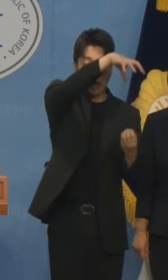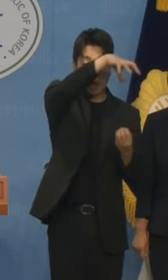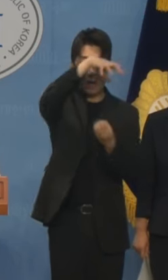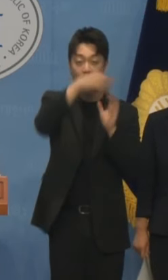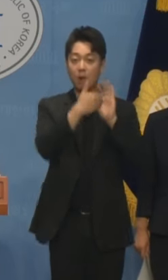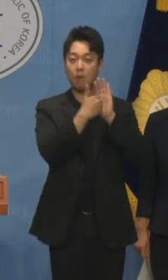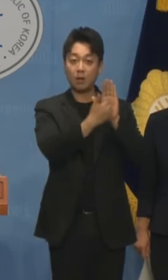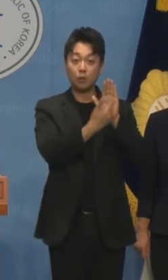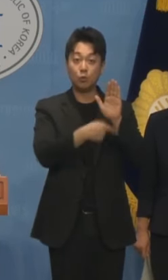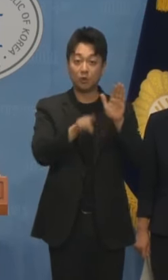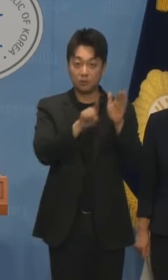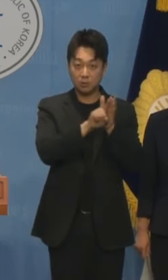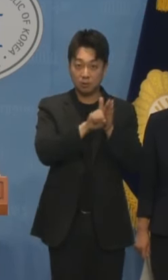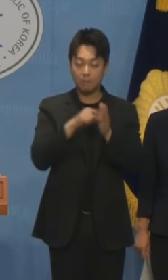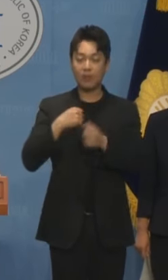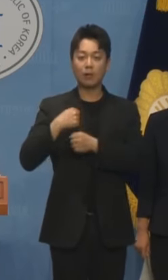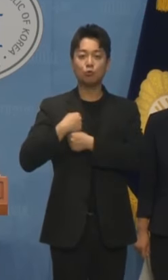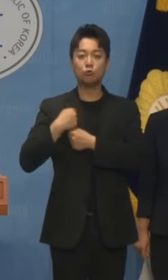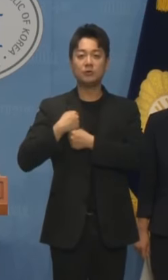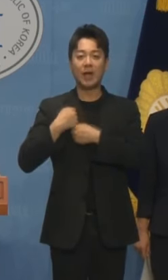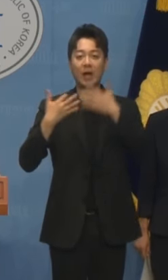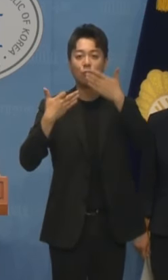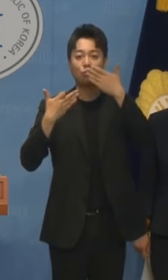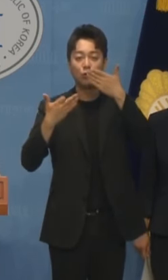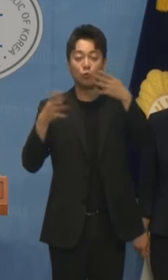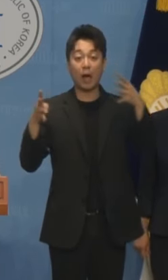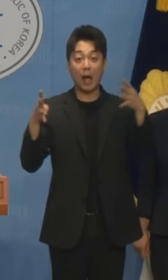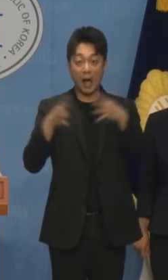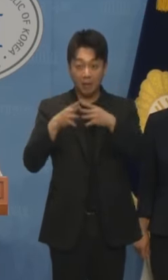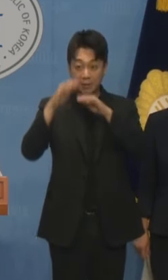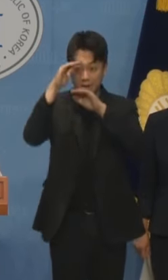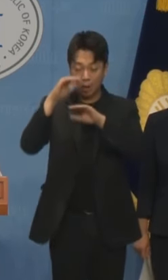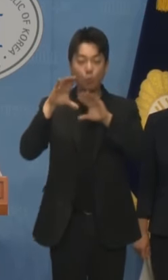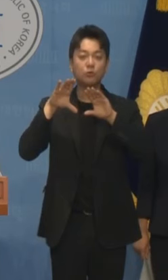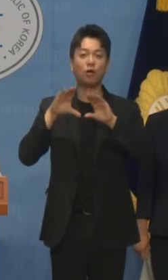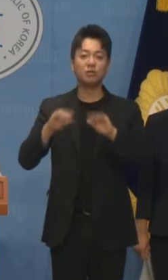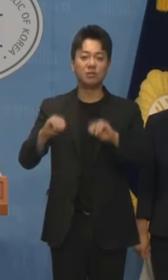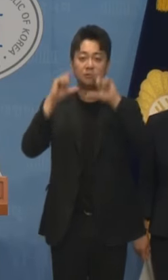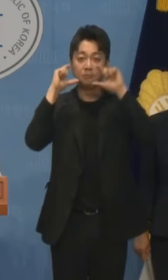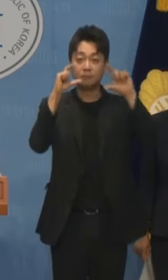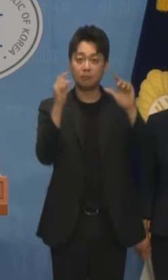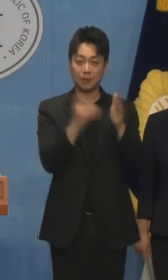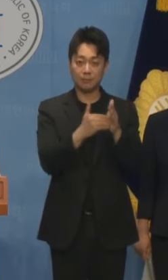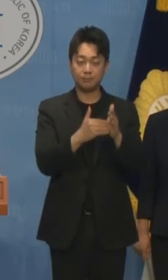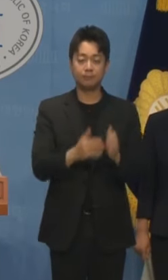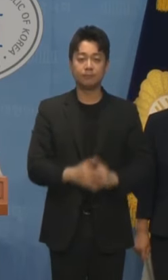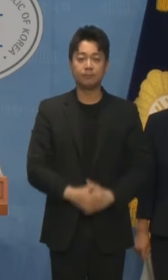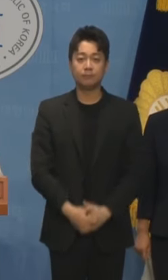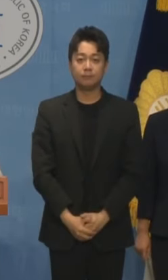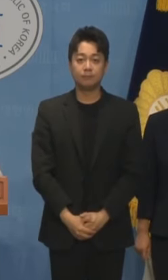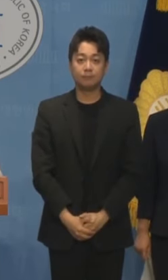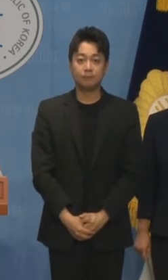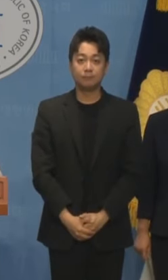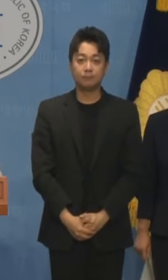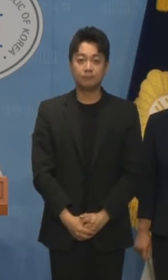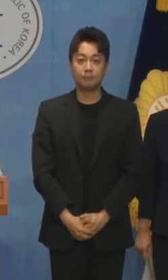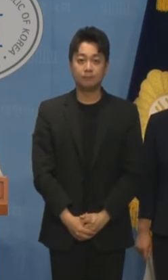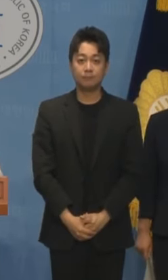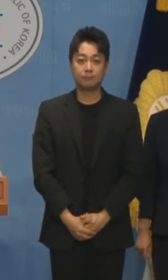핀인 919 군산 합이 군사합의 전부 효력 정지를 감행했습니다 닭